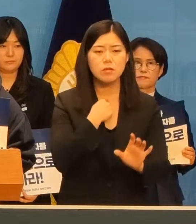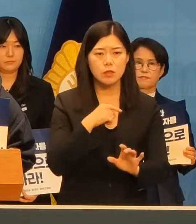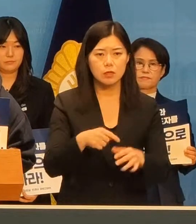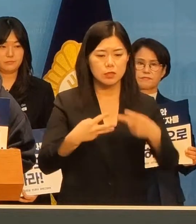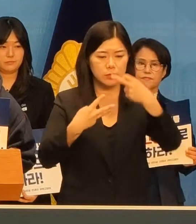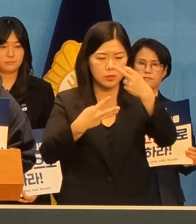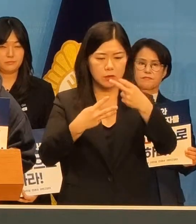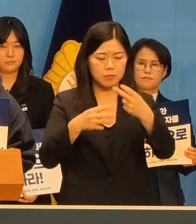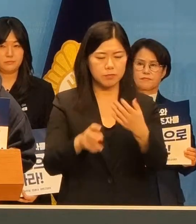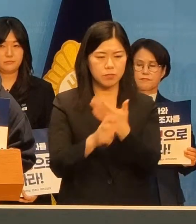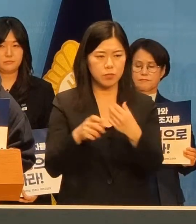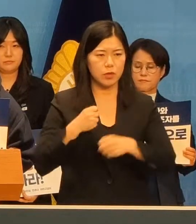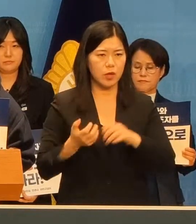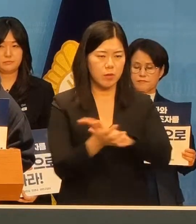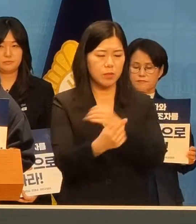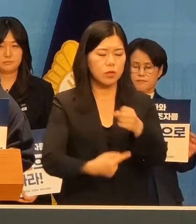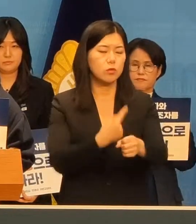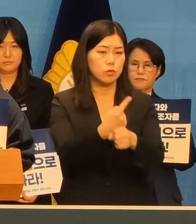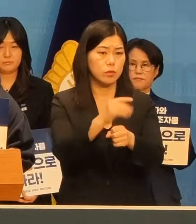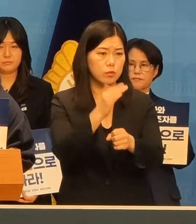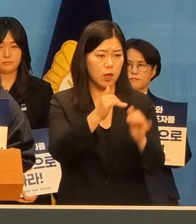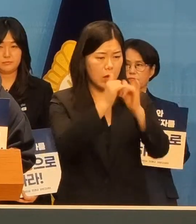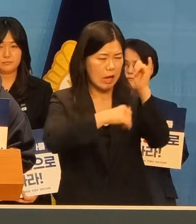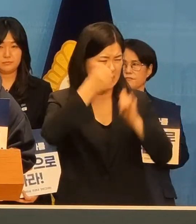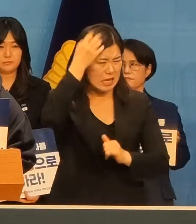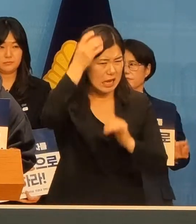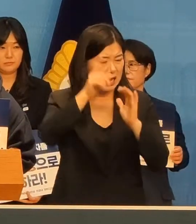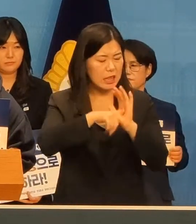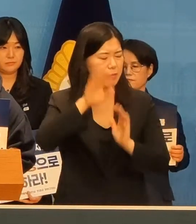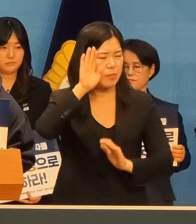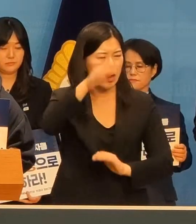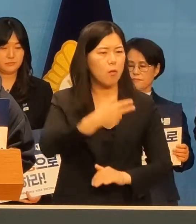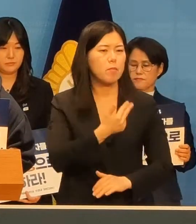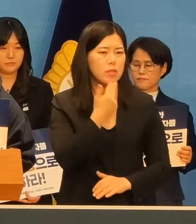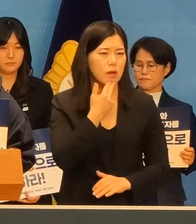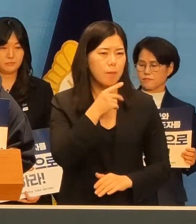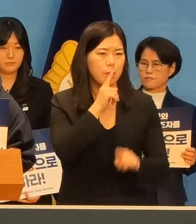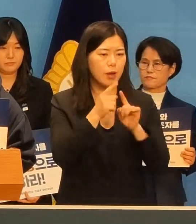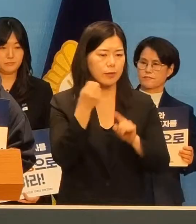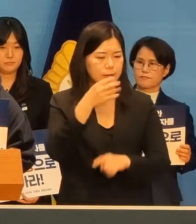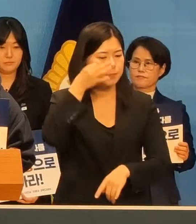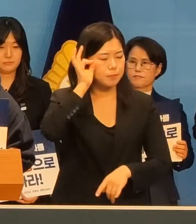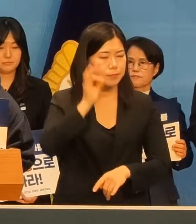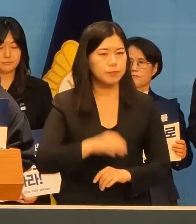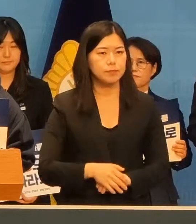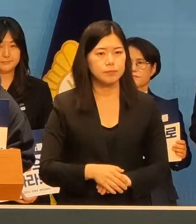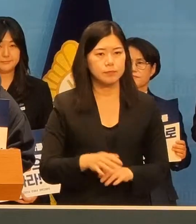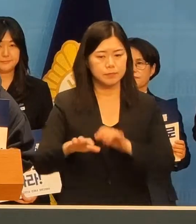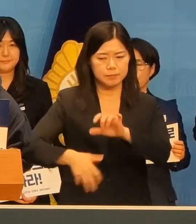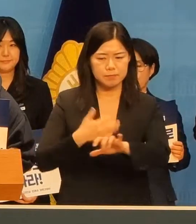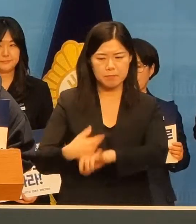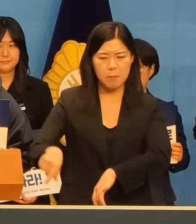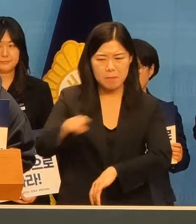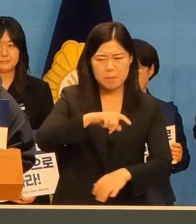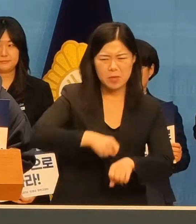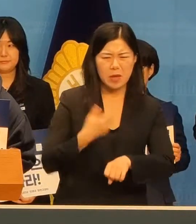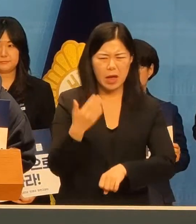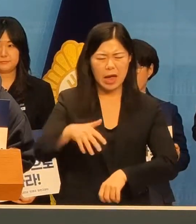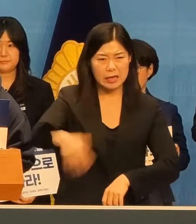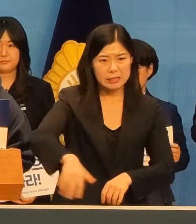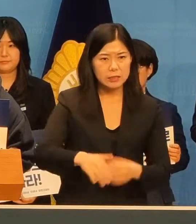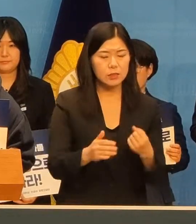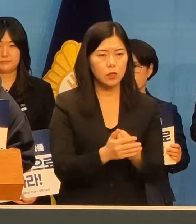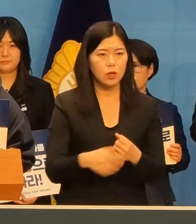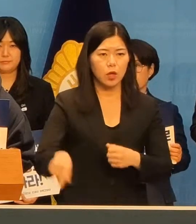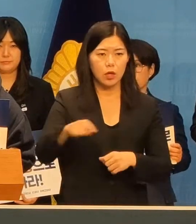불법계엄 1주년입니다. 역사를 잊은 민족에게 미래는 없다는 말을 다시 떠올립니다. 내란 세력들이 단죄되지 않는 한